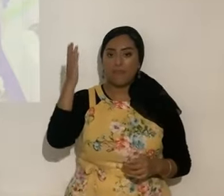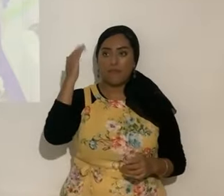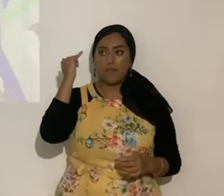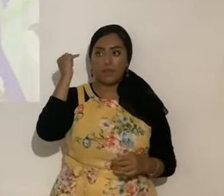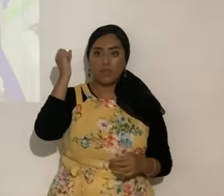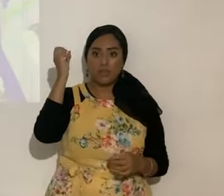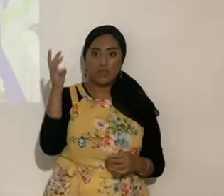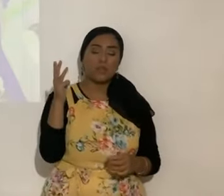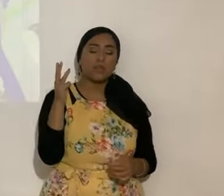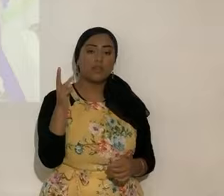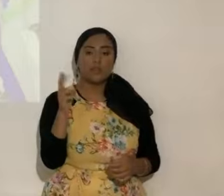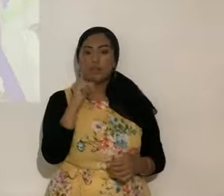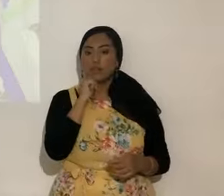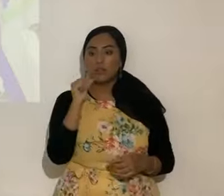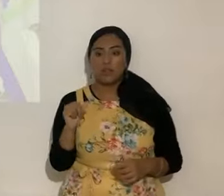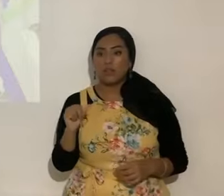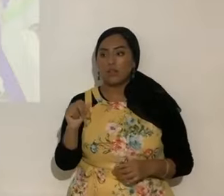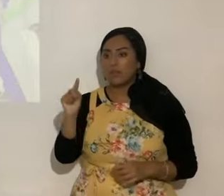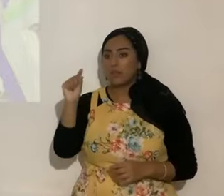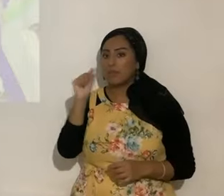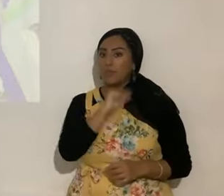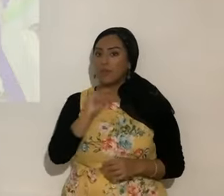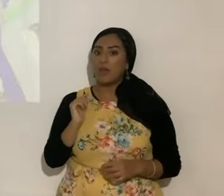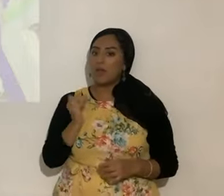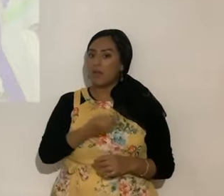Yahshua no nos culpa porque él tuvo que morir.